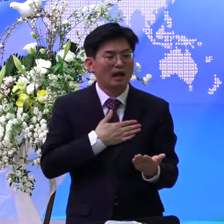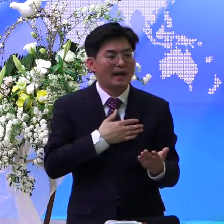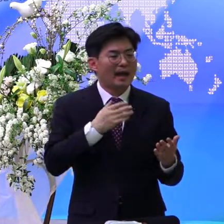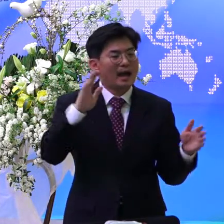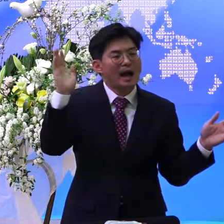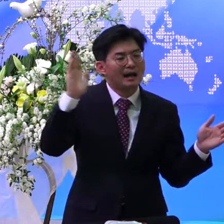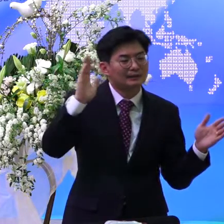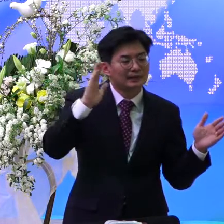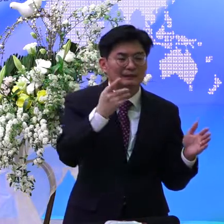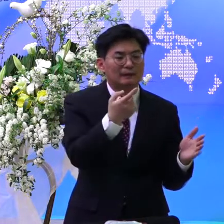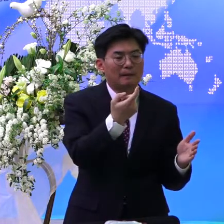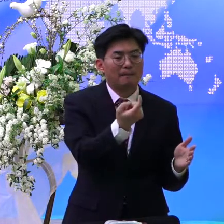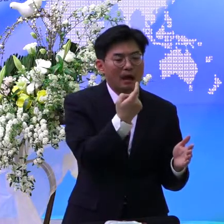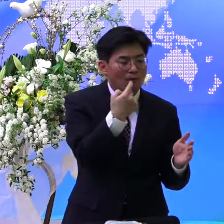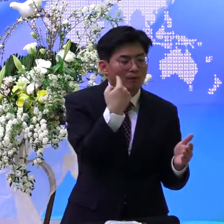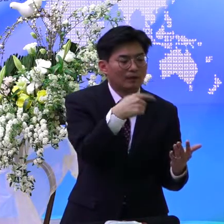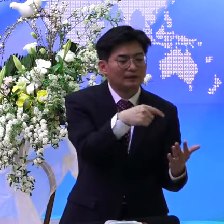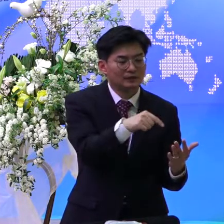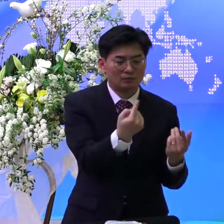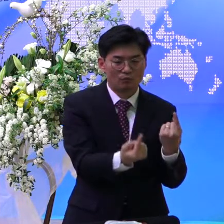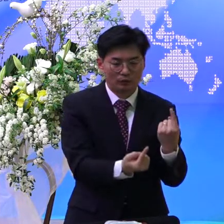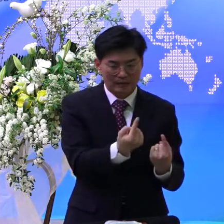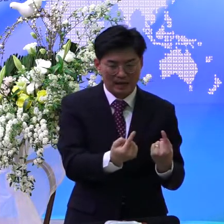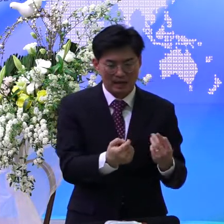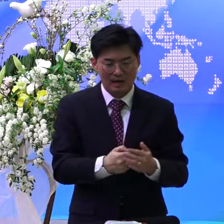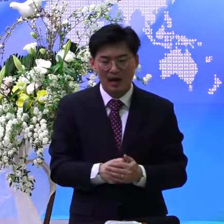토스트 가게를 시작한 겁니다.